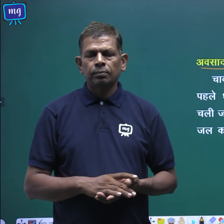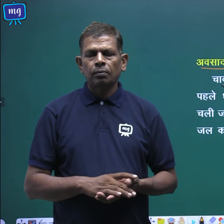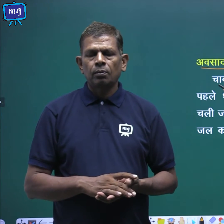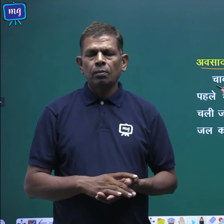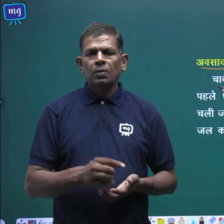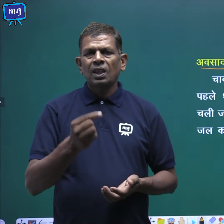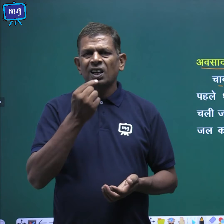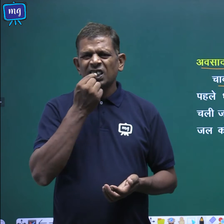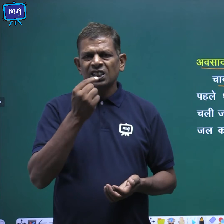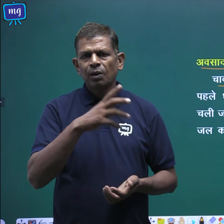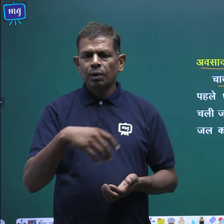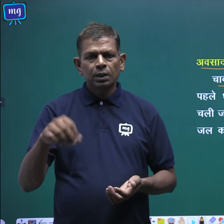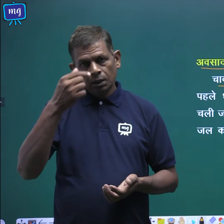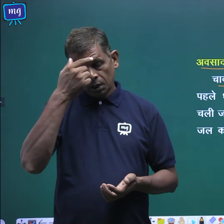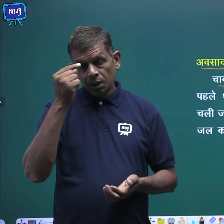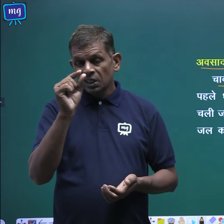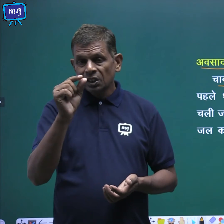चावल या दाल को